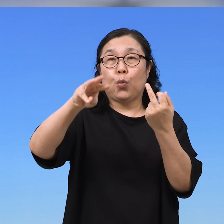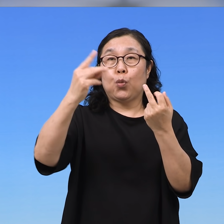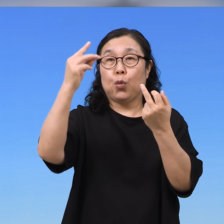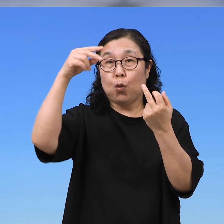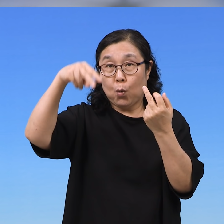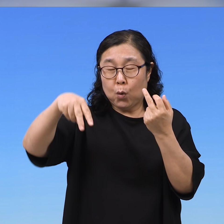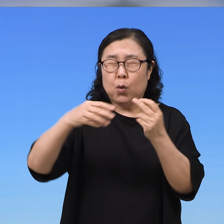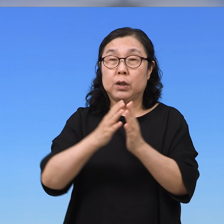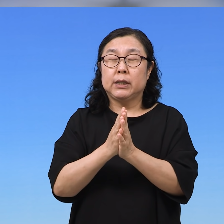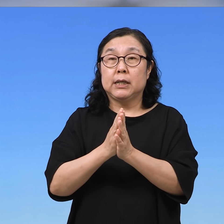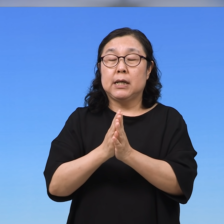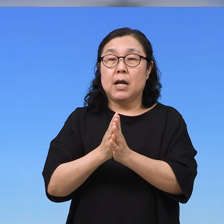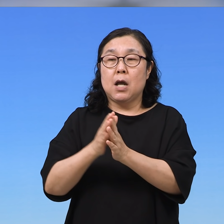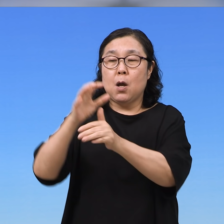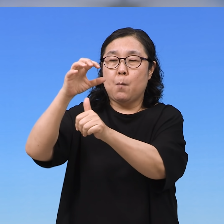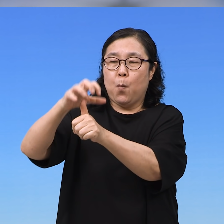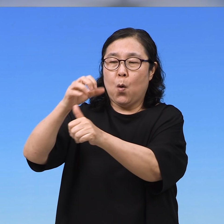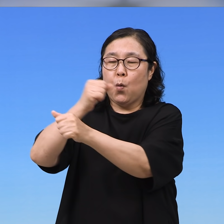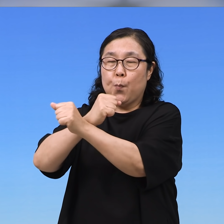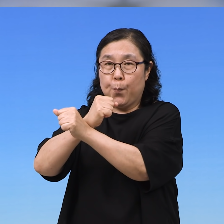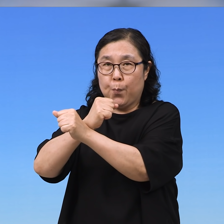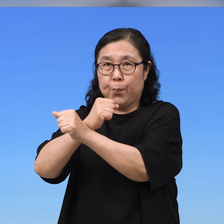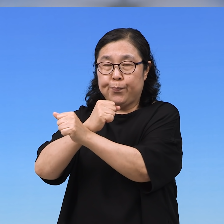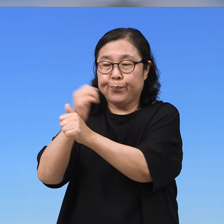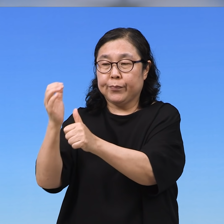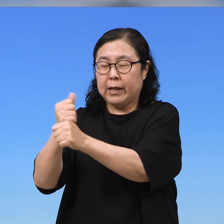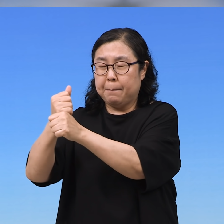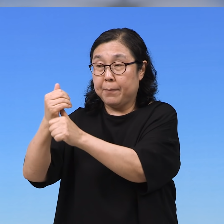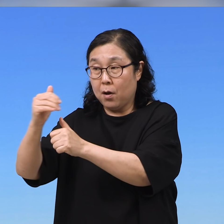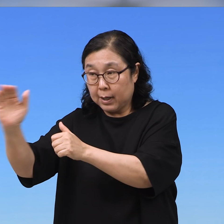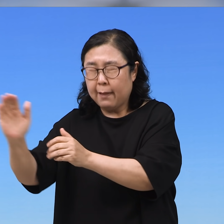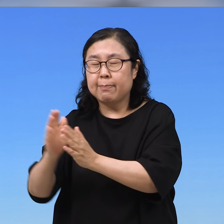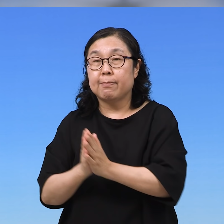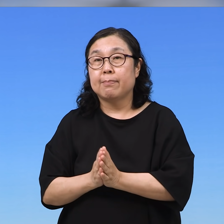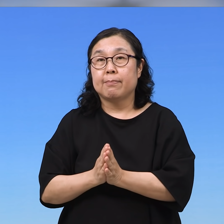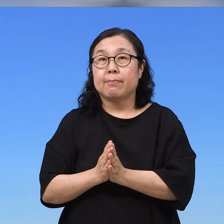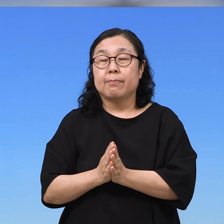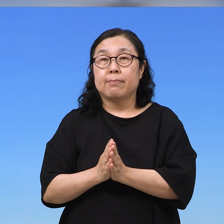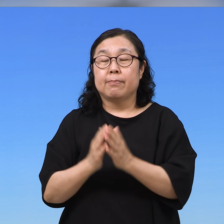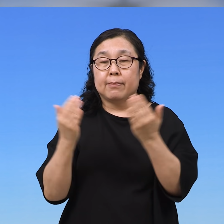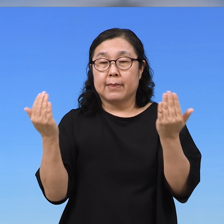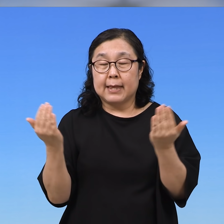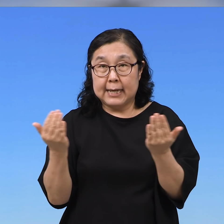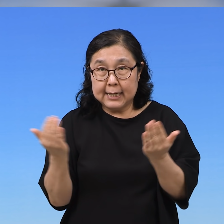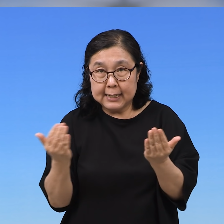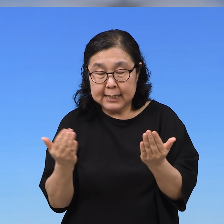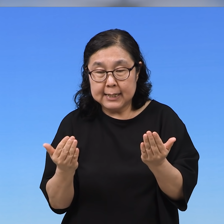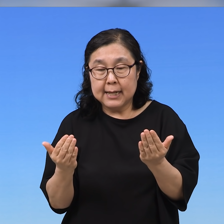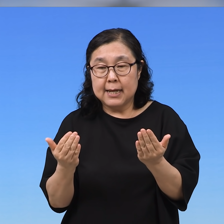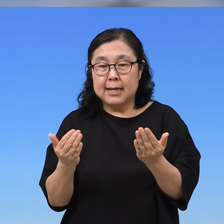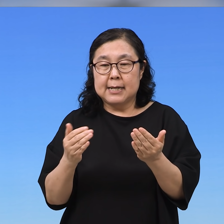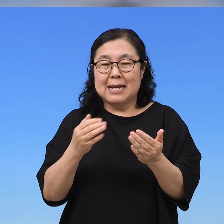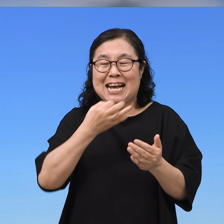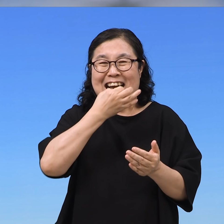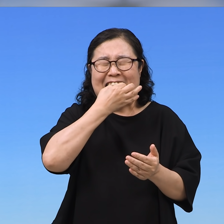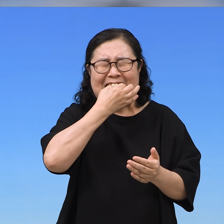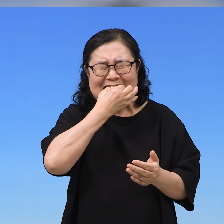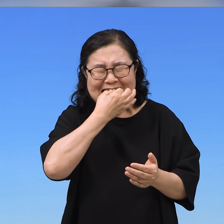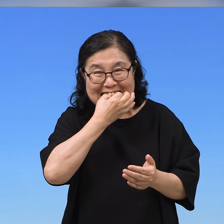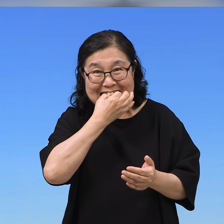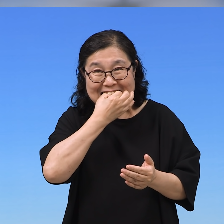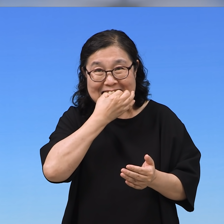롯이 그렇게 포로로 잡혀간 오늘 본문 사건은요, 탐욕에 찌든 롯에 대한 하나님의